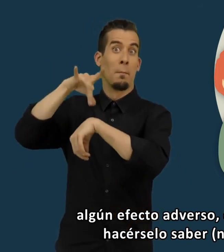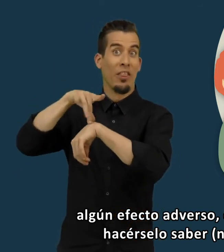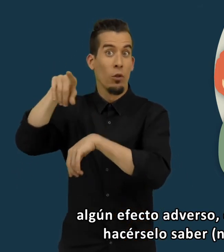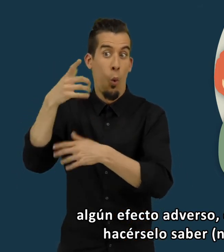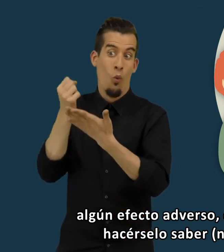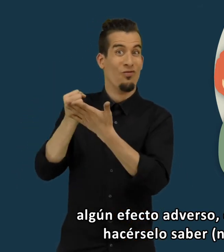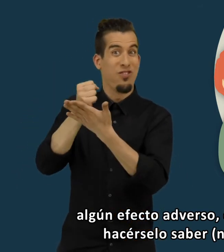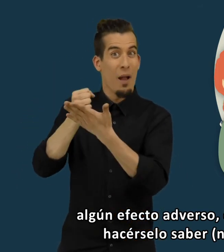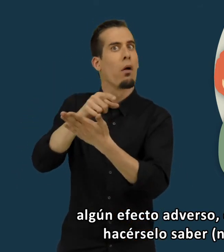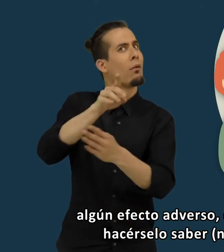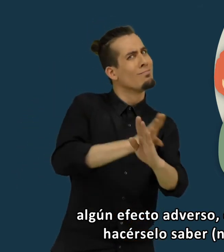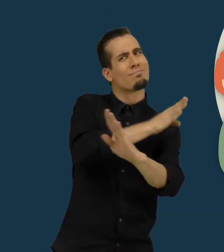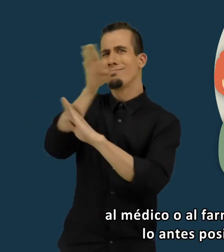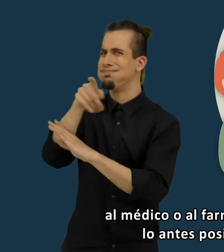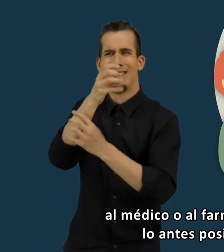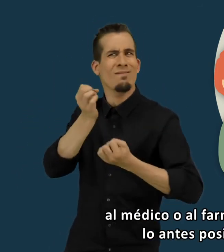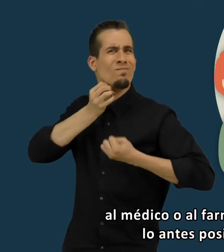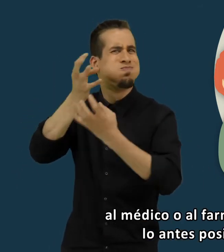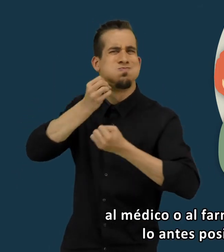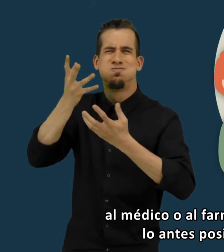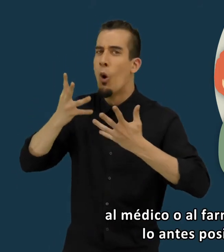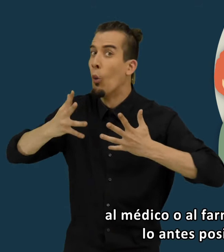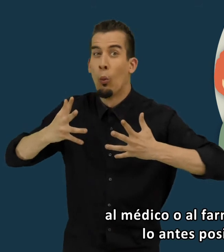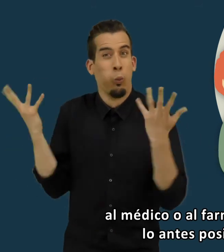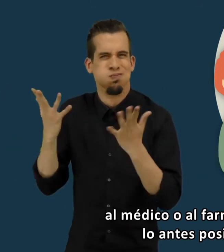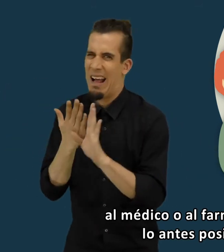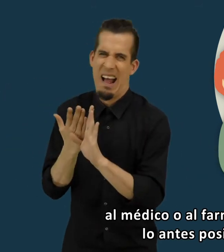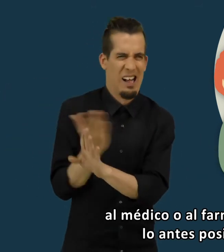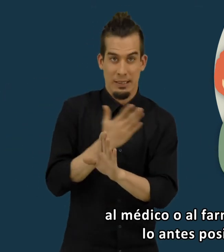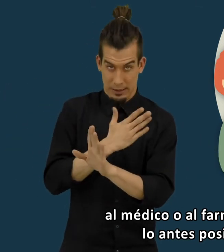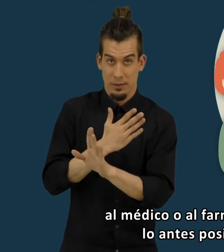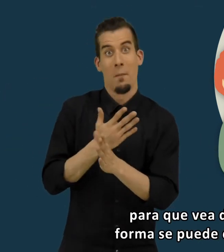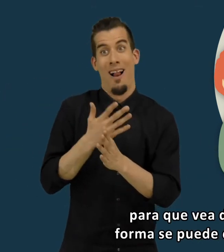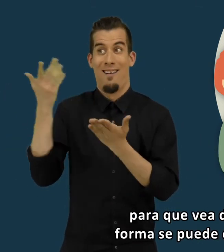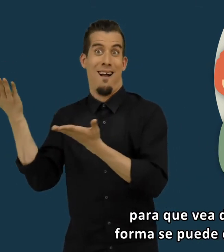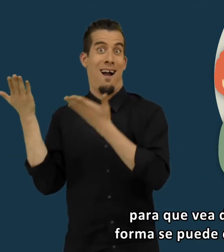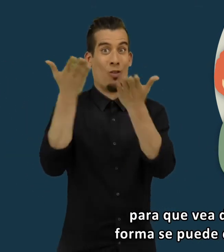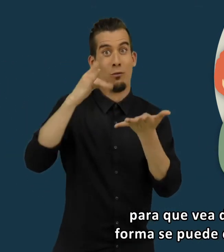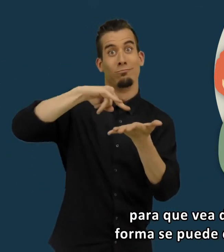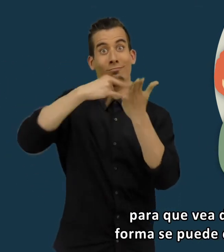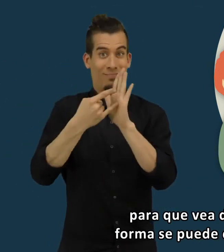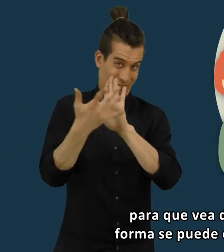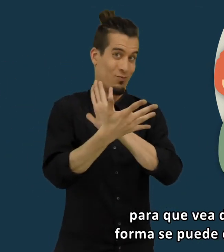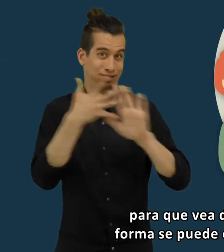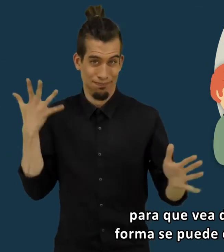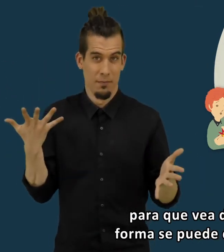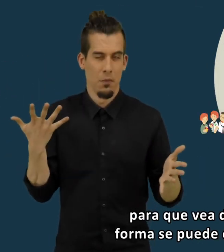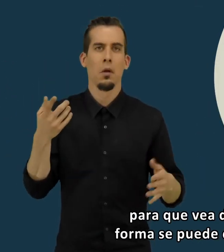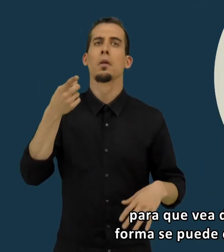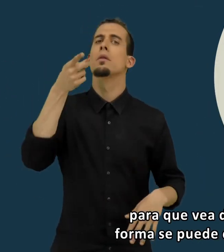o notificarlo al médico o al farmacéutico lo antes posible, para que vea de qué forma se puede corregir.